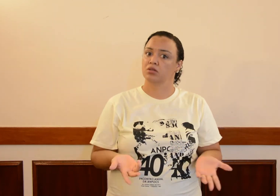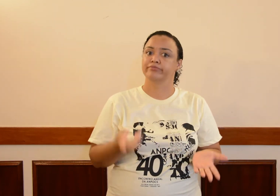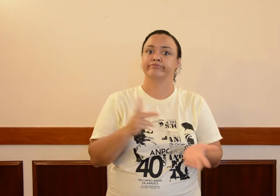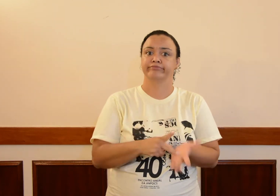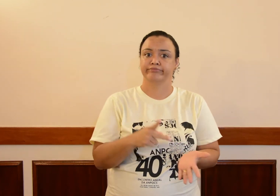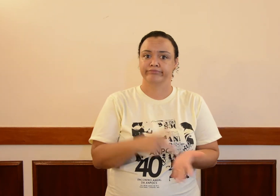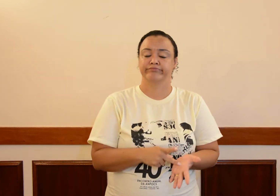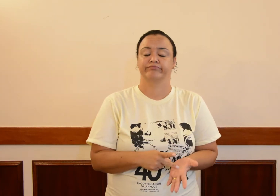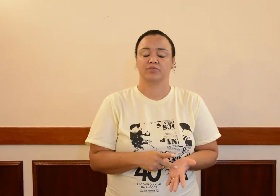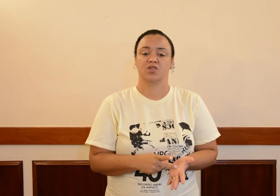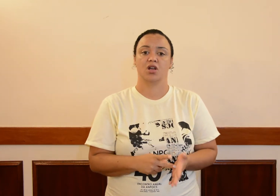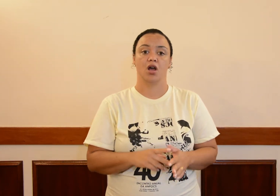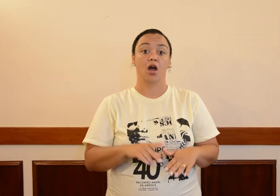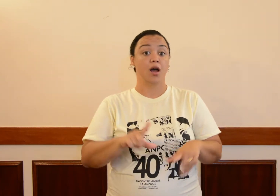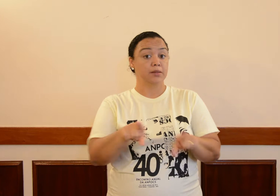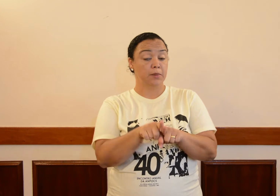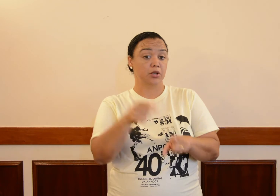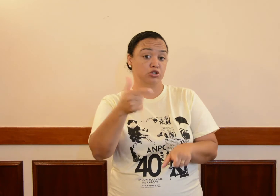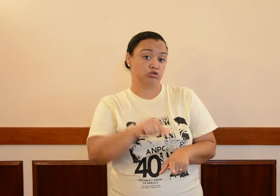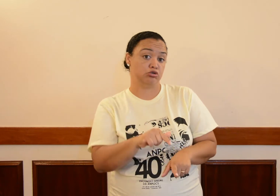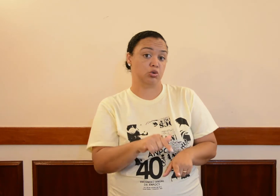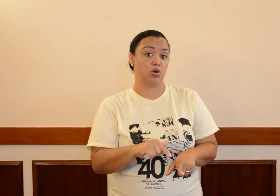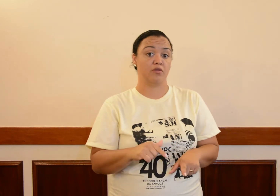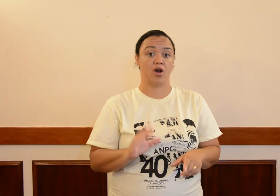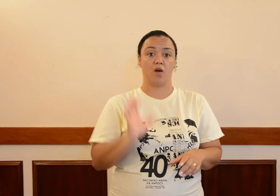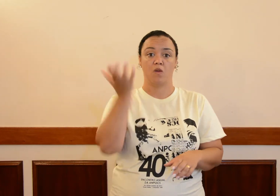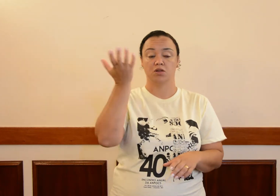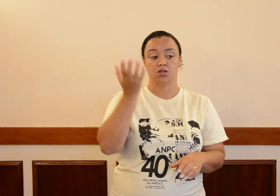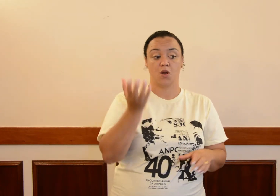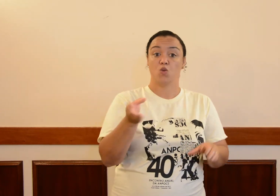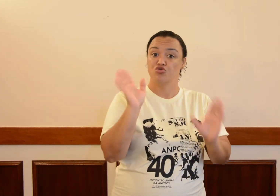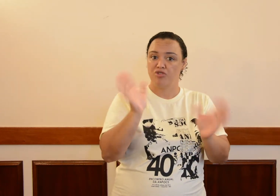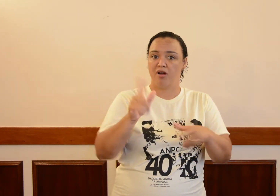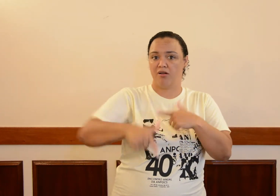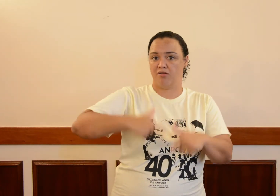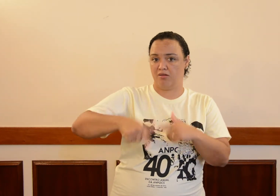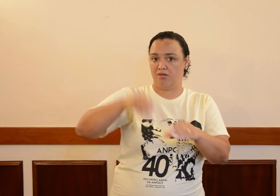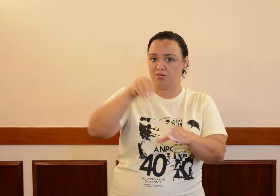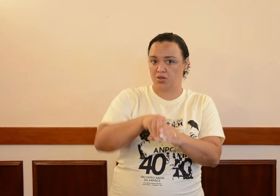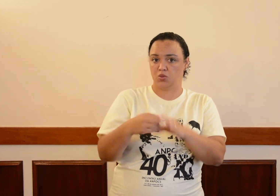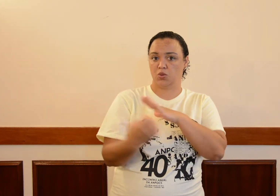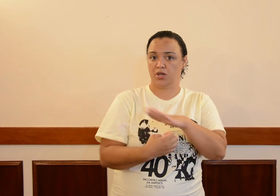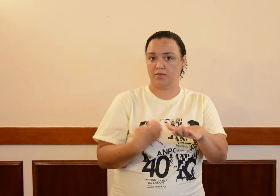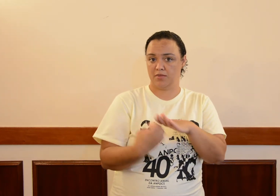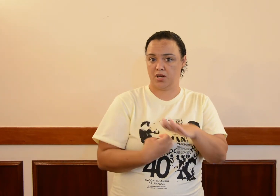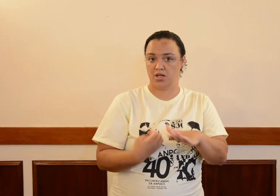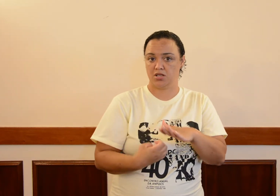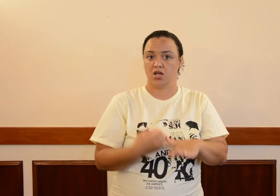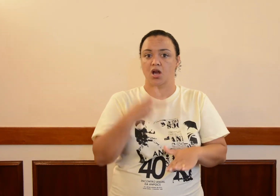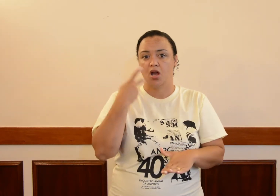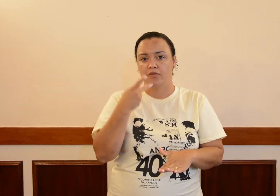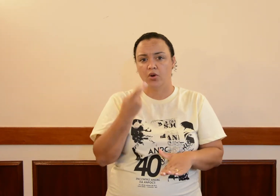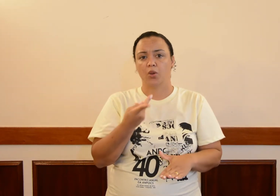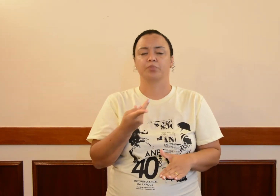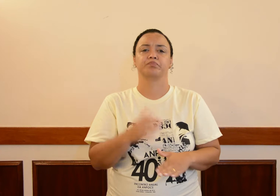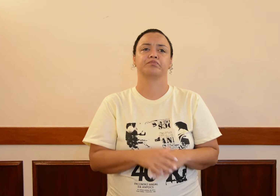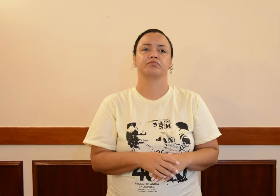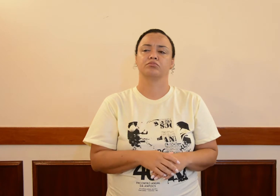lá na empresa, quando também acompanhei o percurso dele, quando ele perguntou se eu tinha visto que a Kátia, que era gerente do RH,